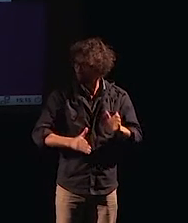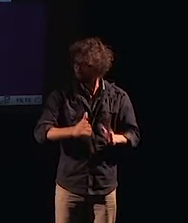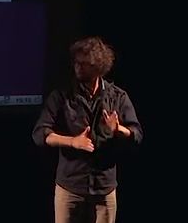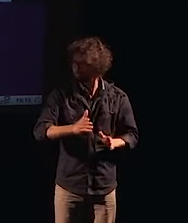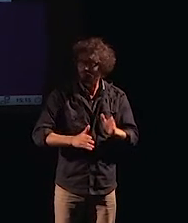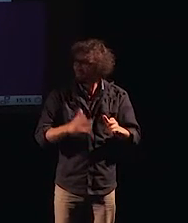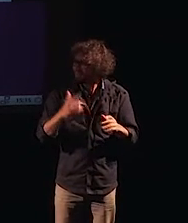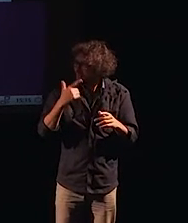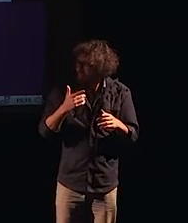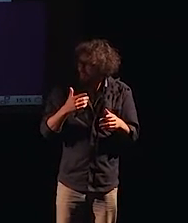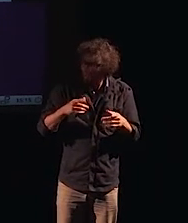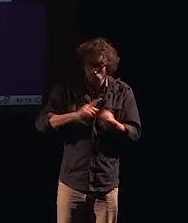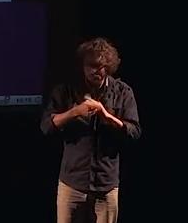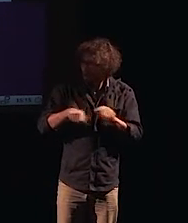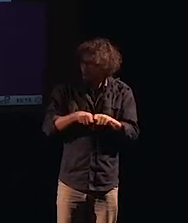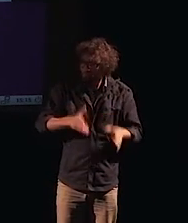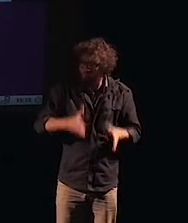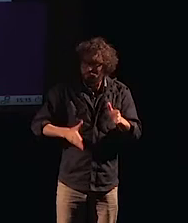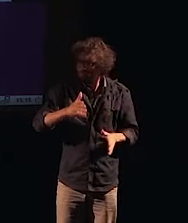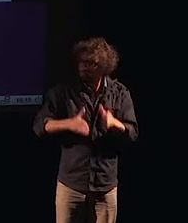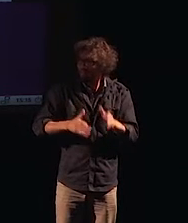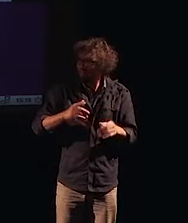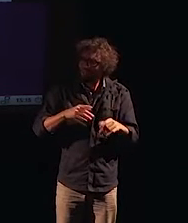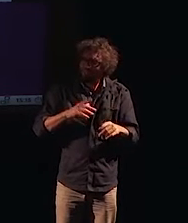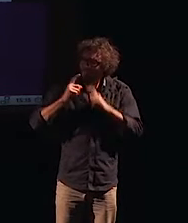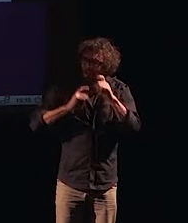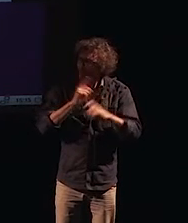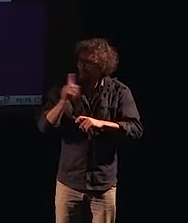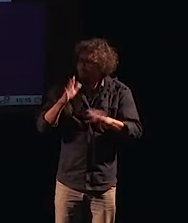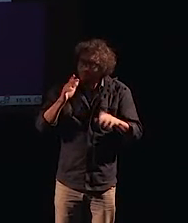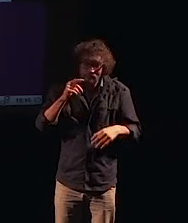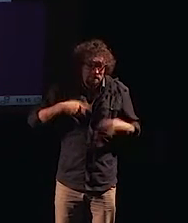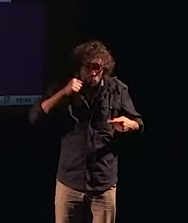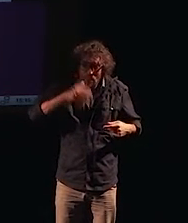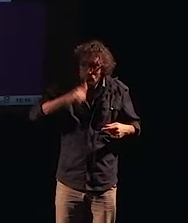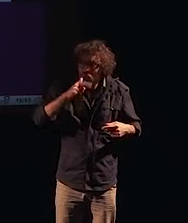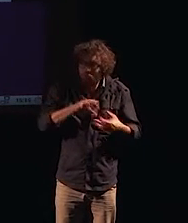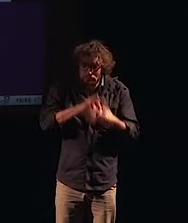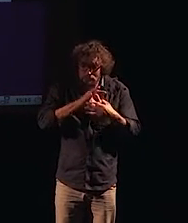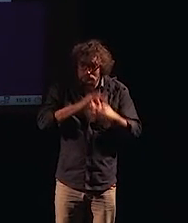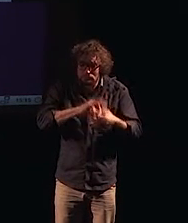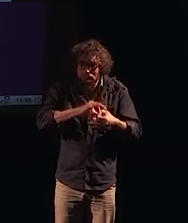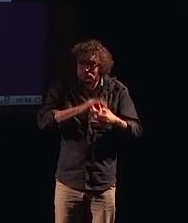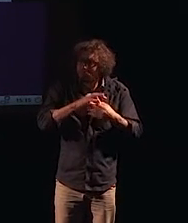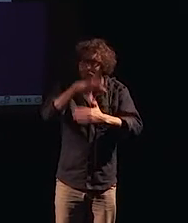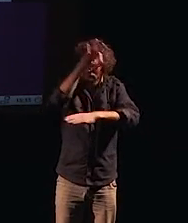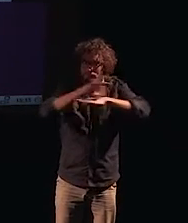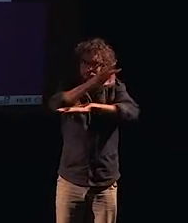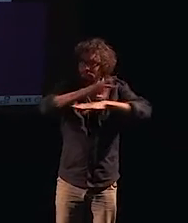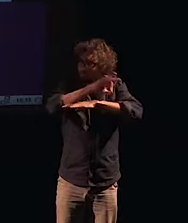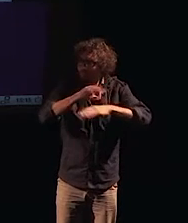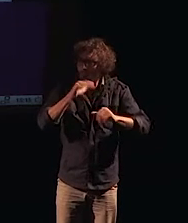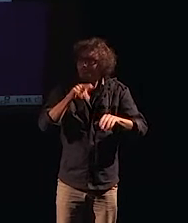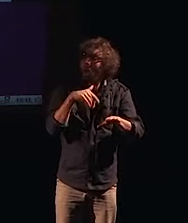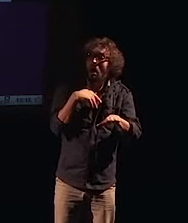pas violente, mais de manière insidieuse tous les jours par à la fois ce système architectural qui fait que vous êtes vu en